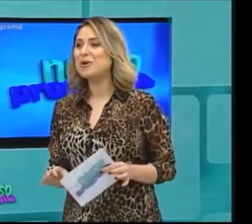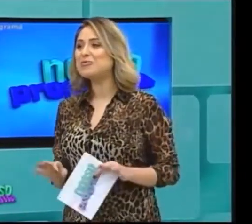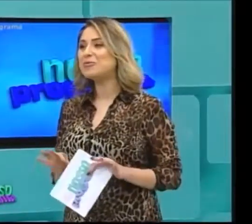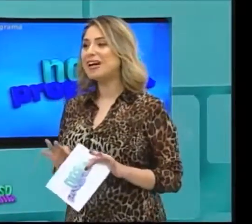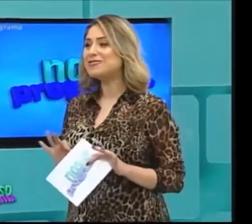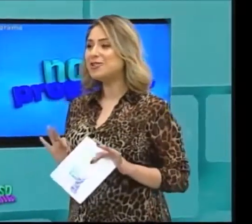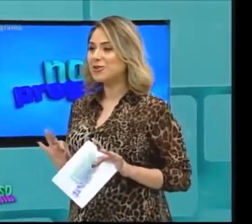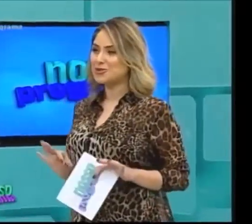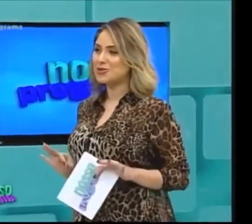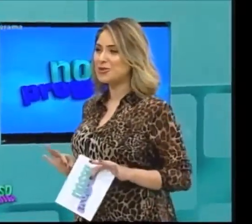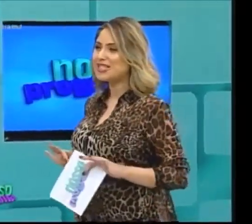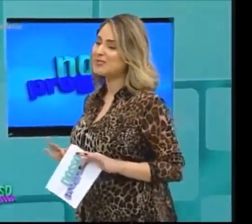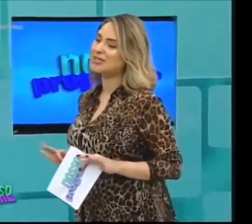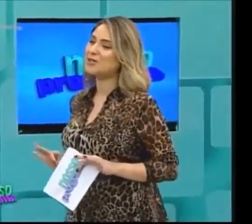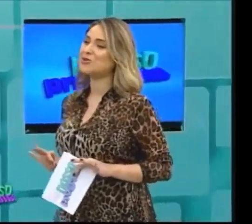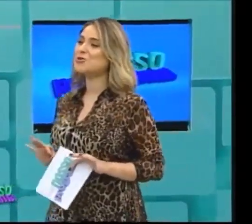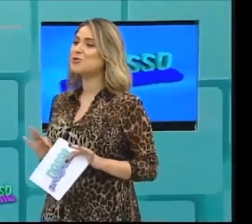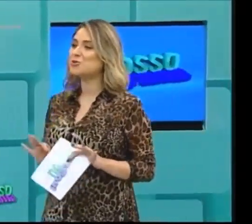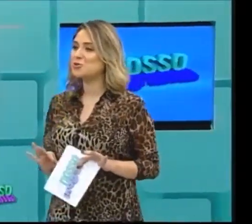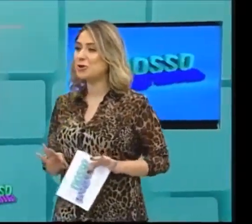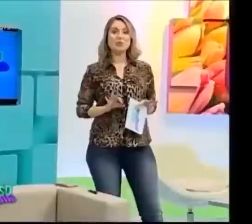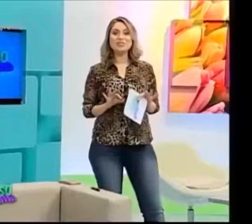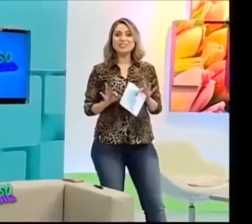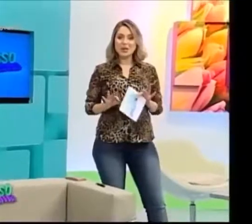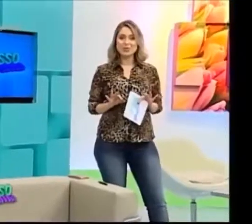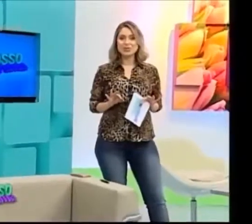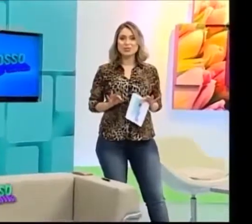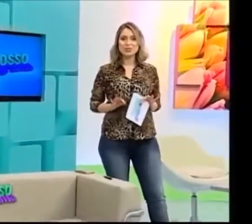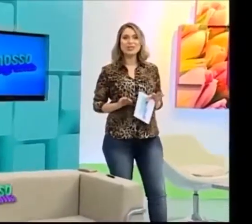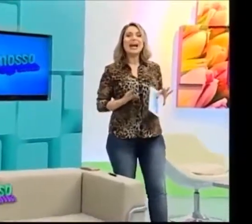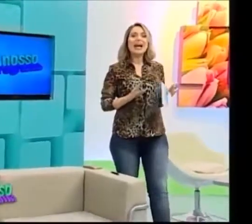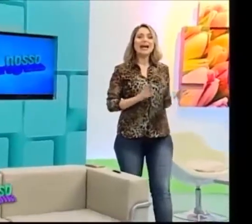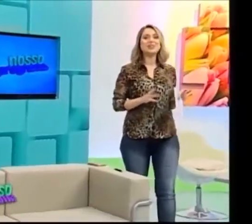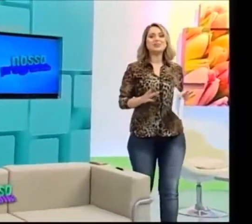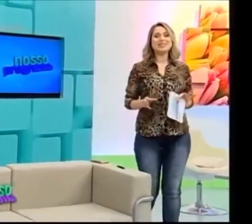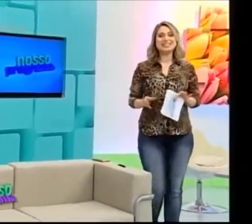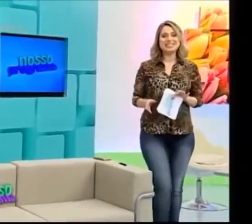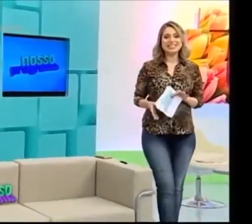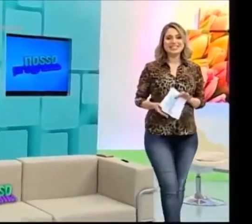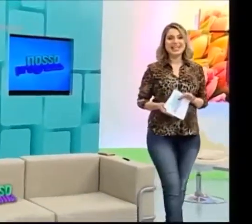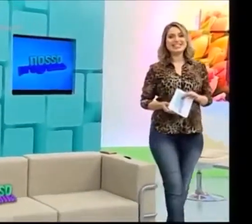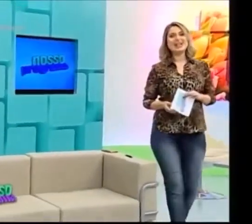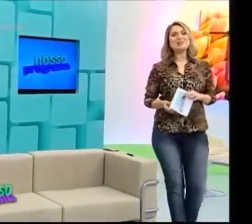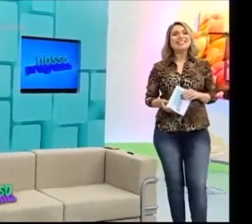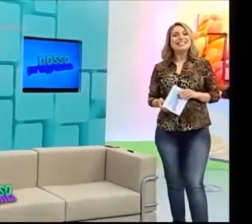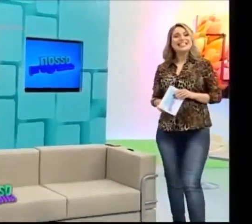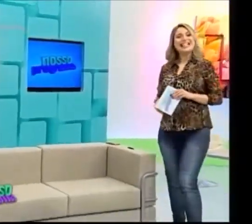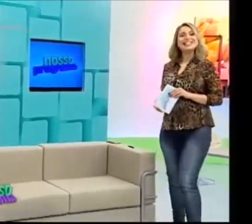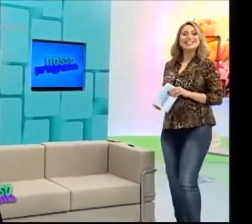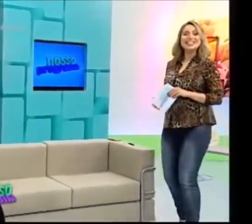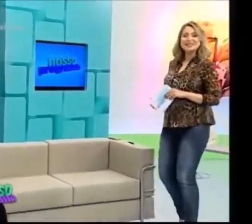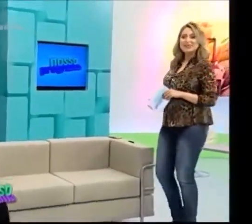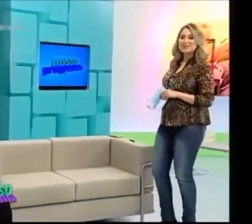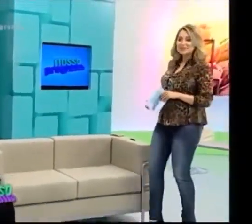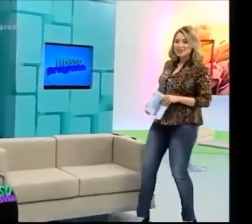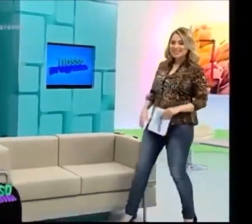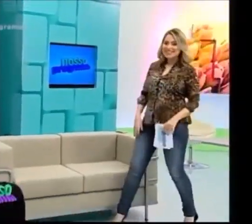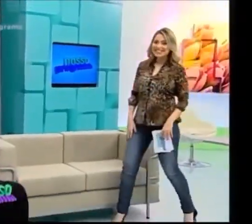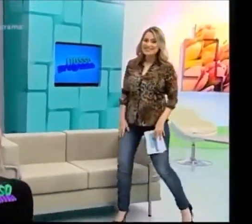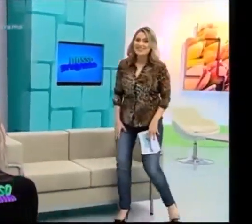bate-papo maravilhoso. Eu já estou recebendo aqui no nosso estúdio para conversar com a gente sobre a língua brasileira de sinais, a Mariana Laís de Lima. Tudo bem, Mariana? Prazer